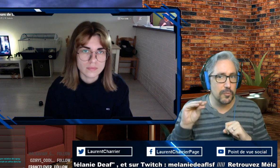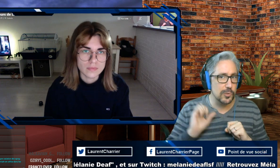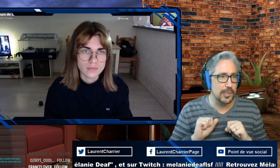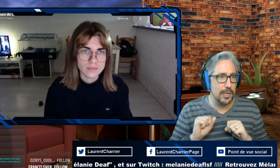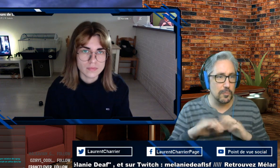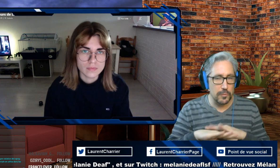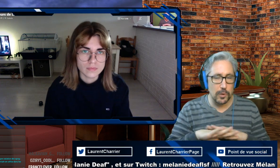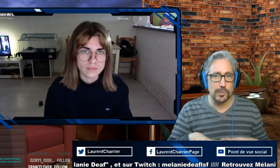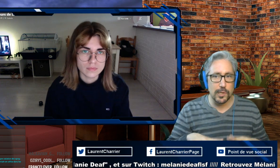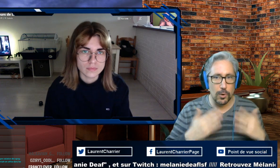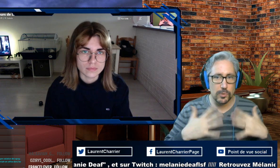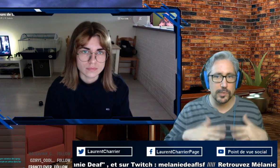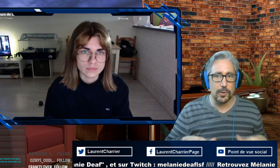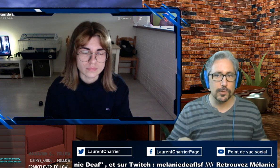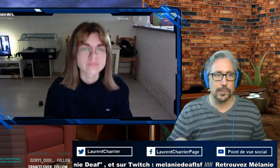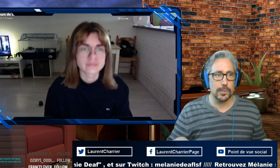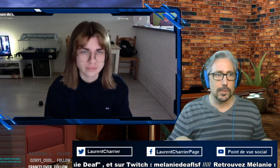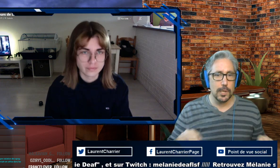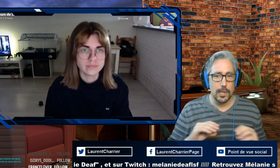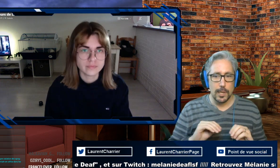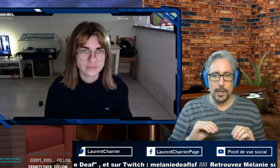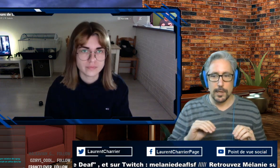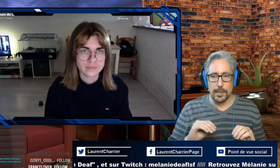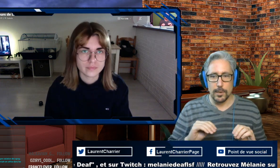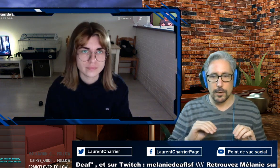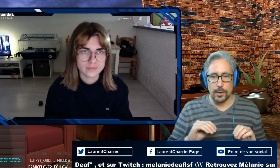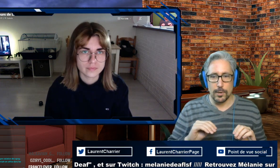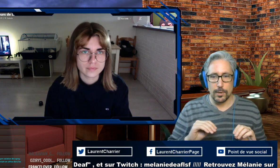taire, il faut se taire, il faut faire le silence.